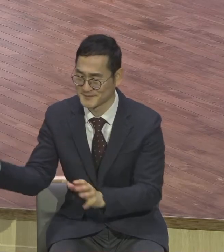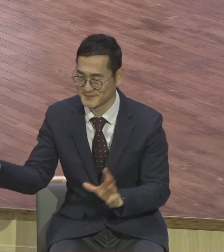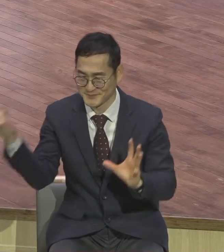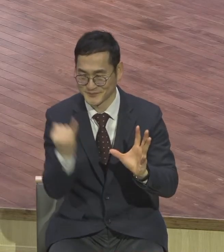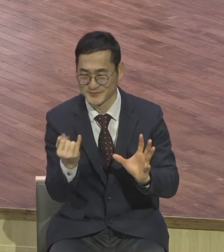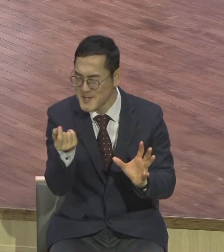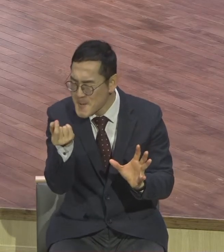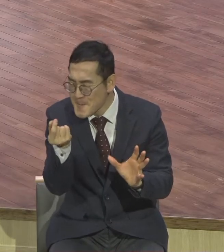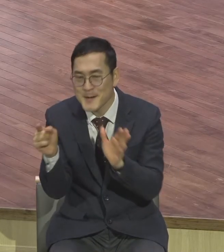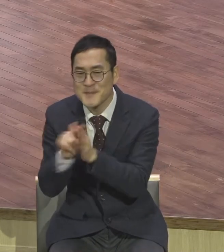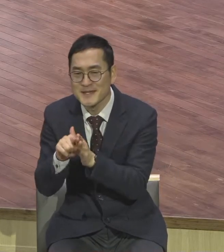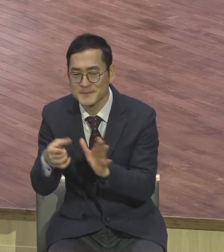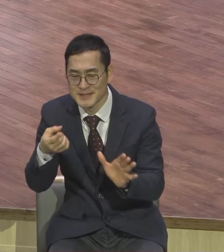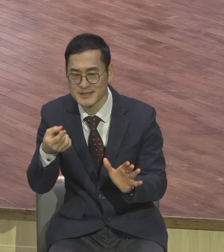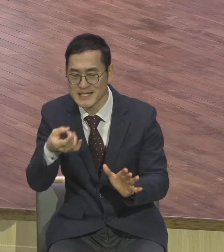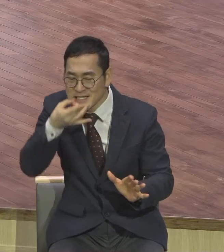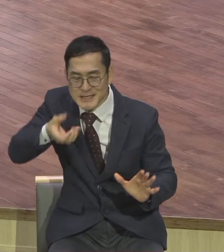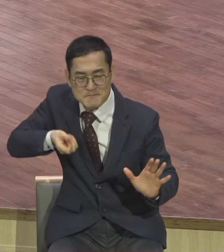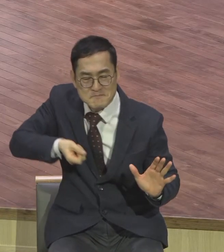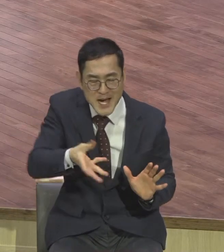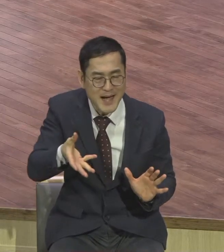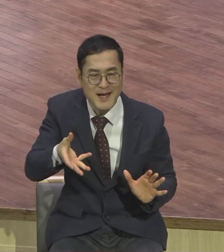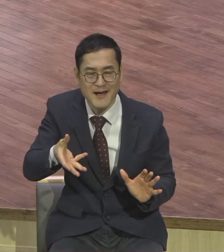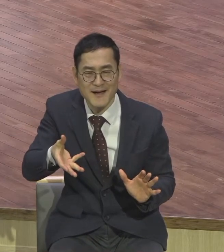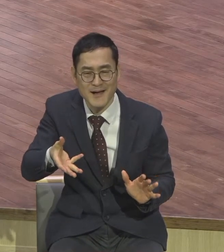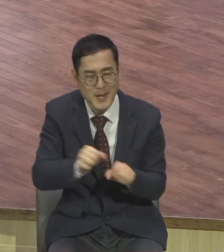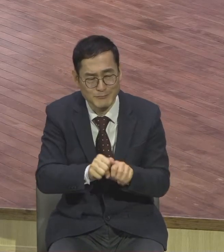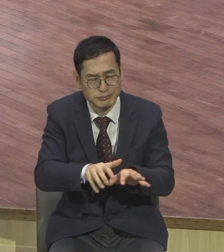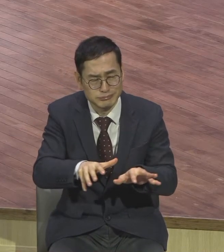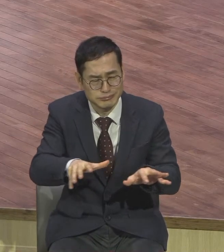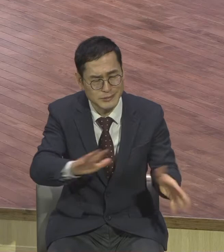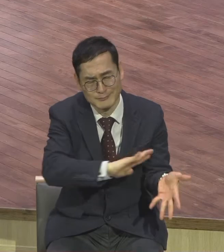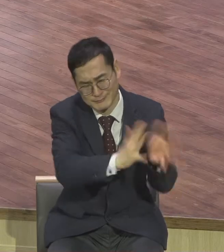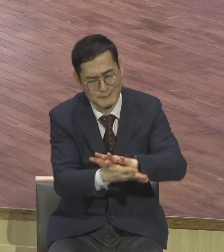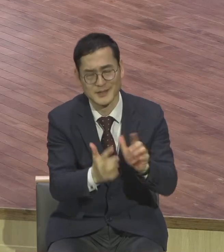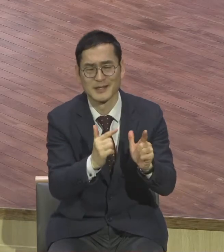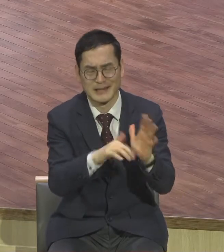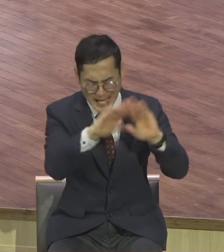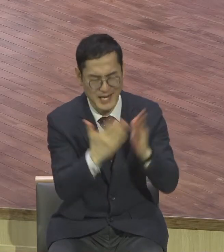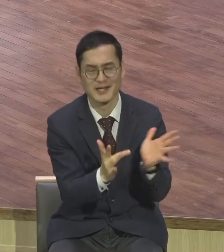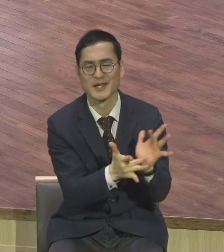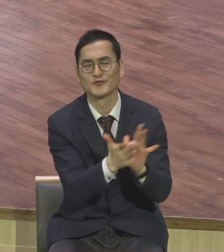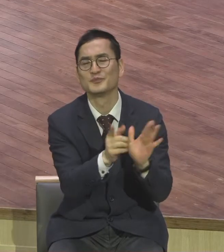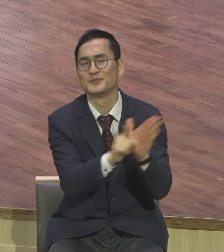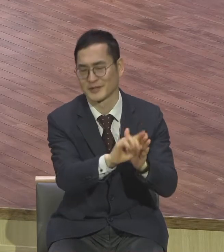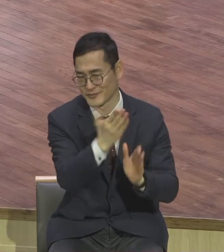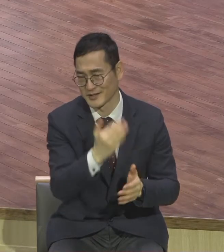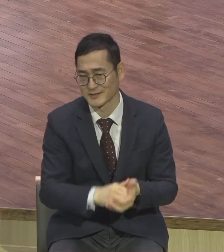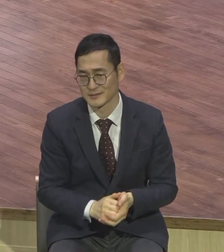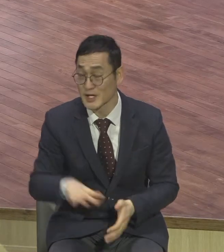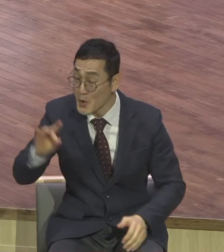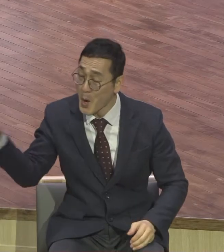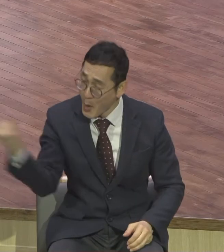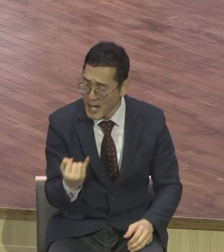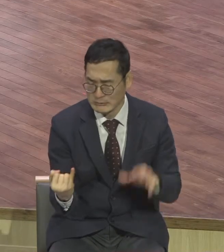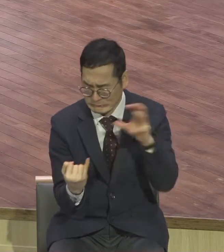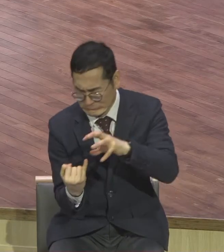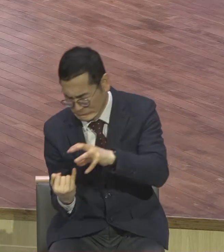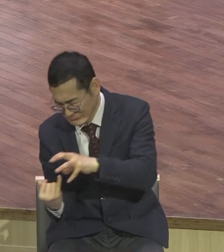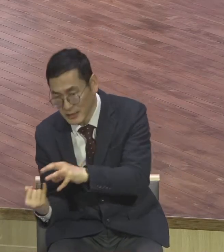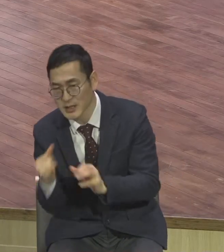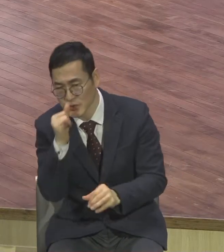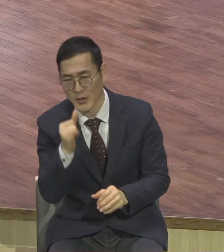예수 믿게 돼 있어요. 처음에는 다 핍박이 있지 얼음 있습니다. 믿게 돼 있어요. 주님의